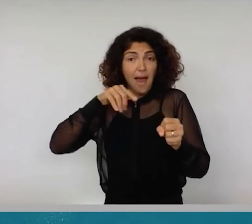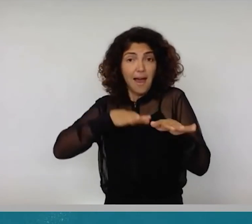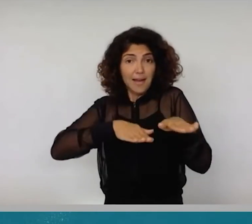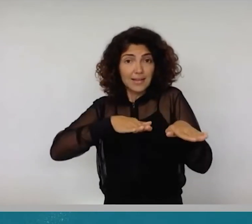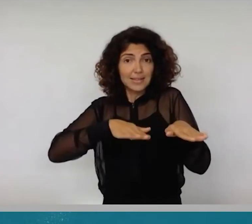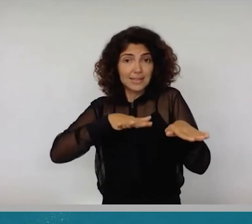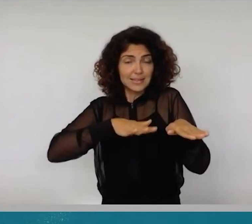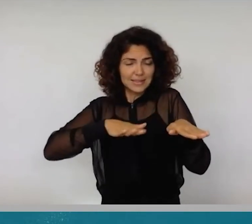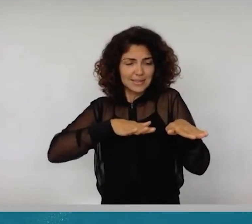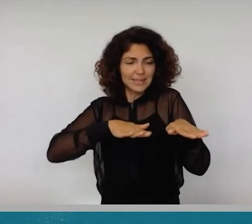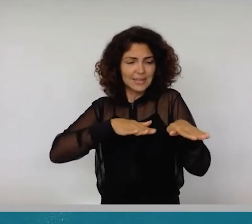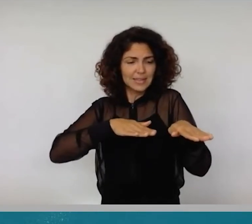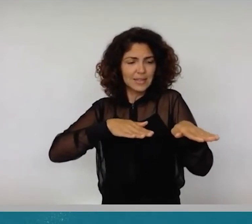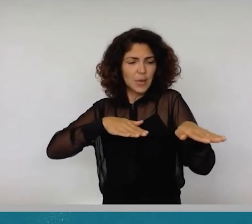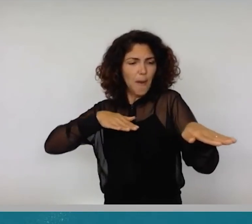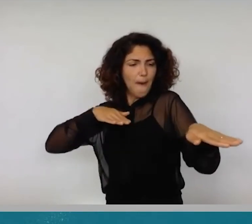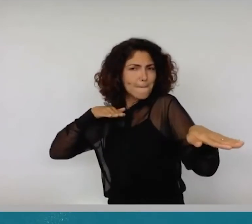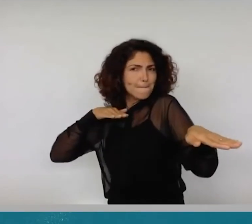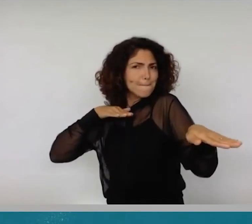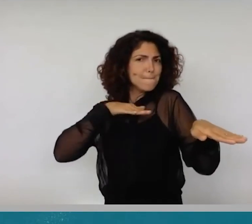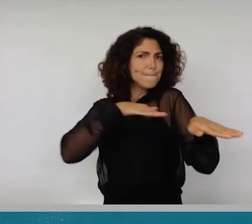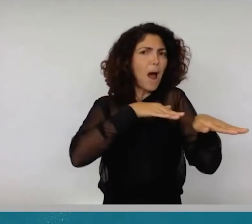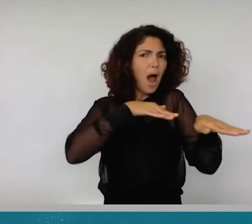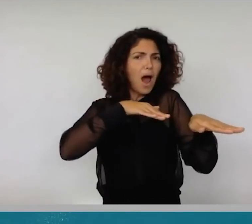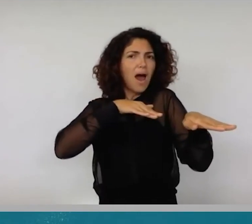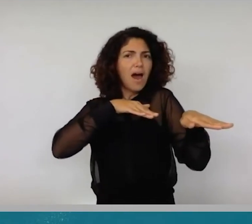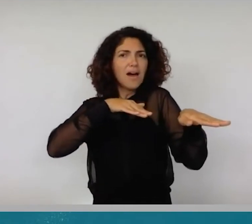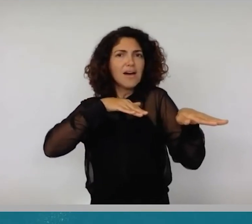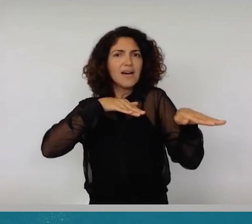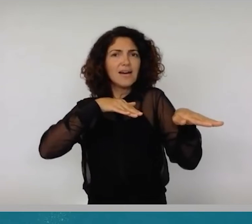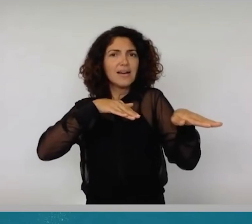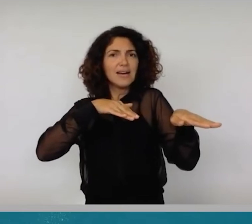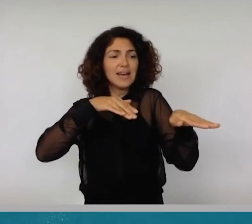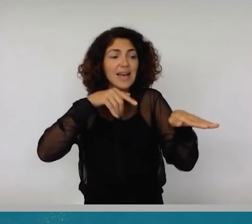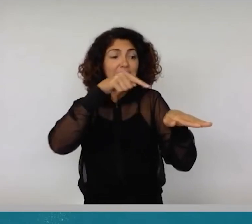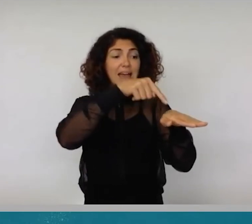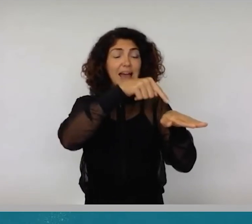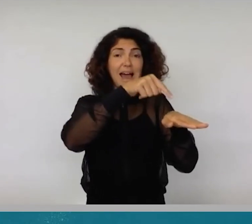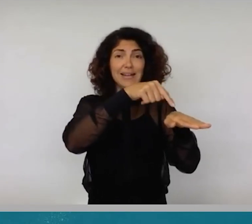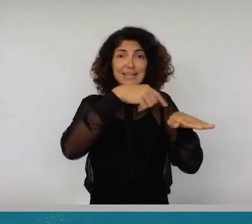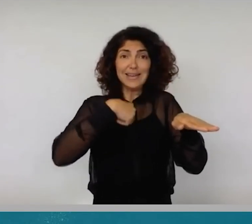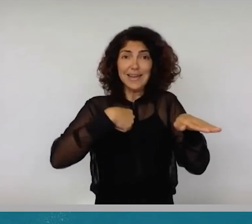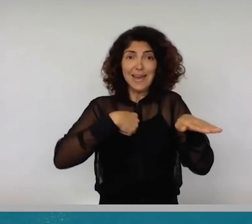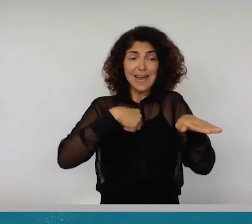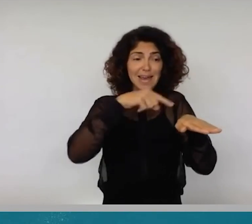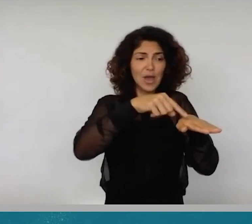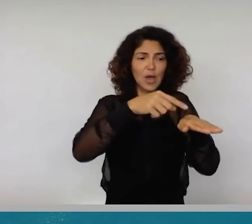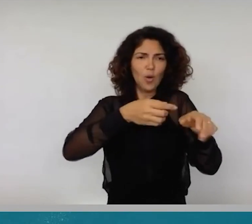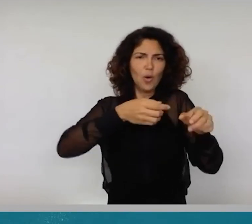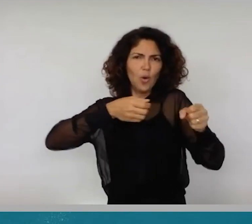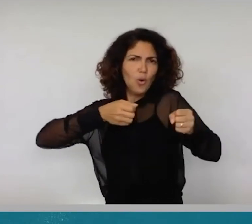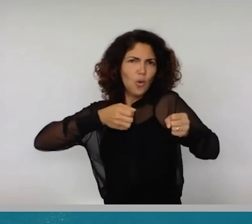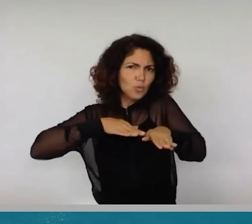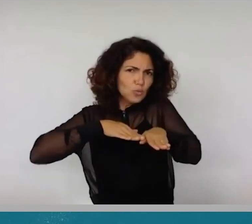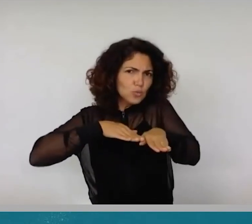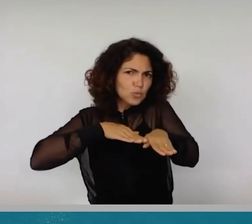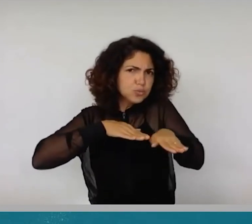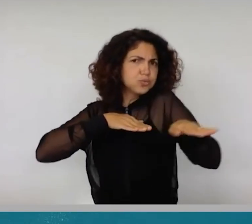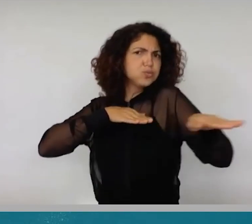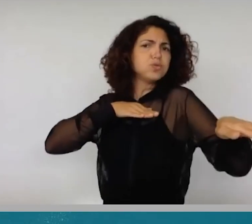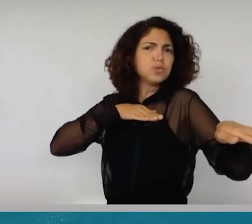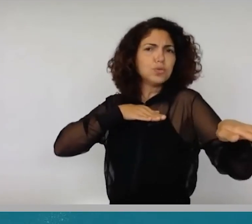mim estacionado, e bateu no meu carro, e levou o meu carro, me arrastou assim,